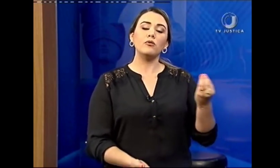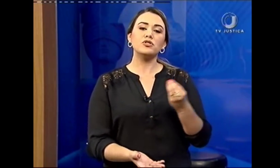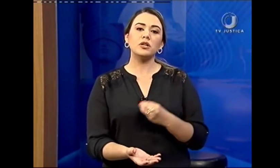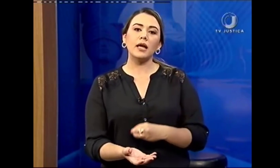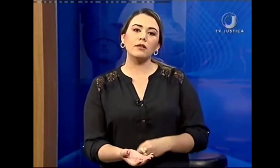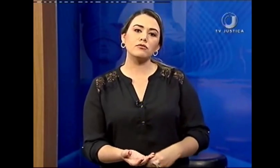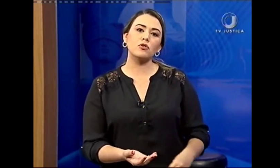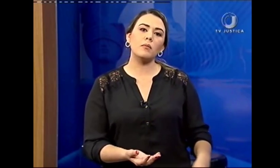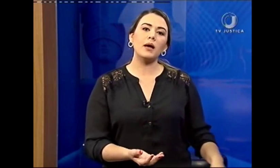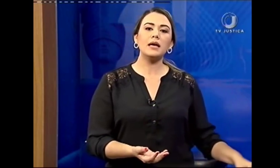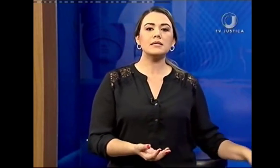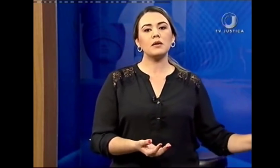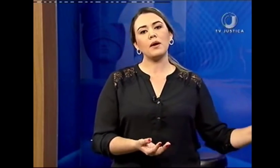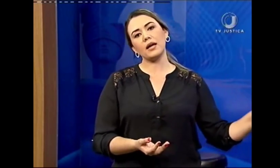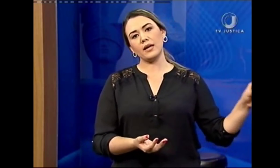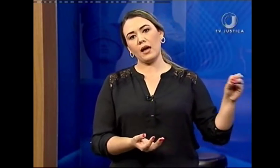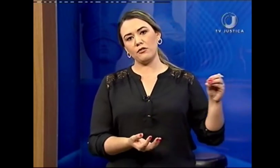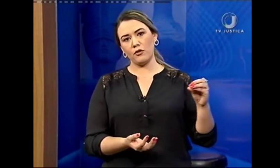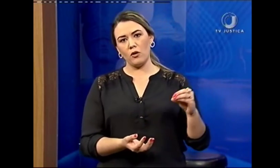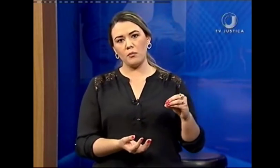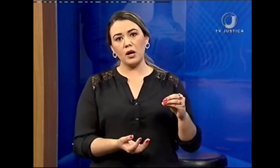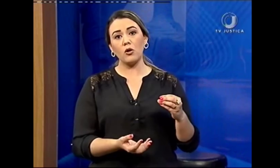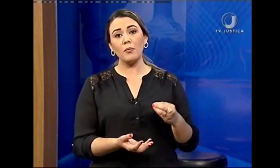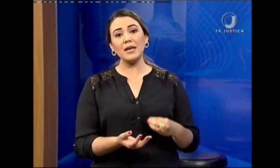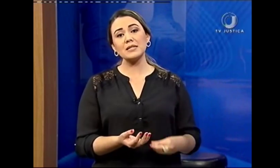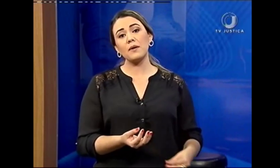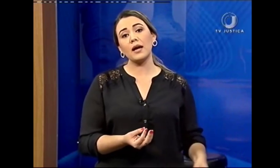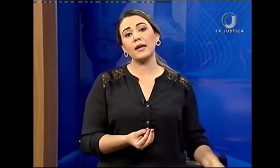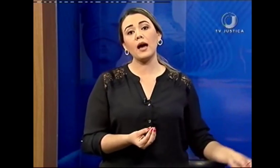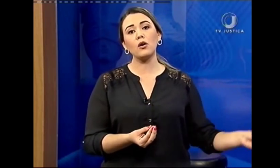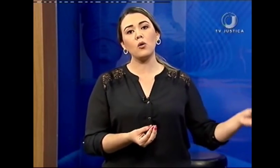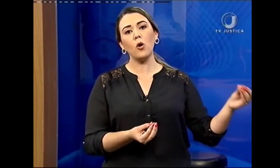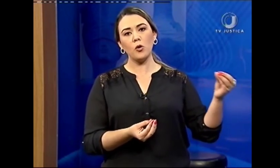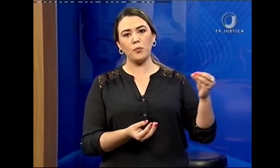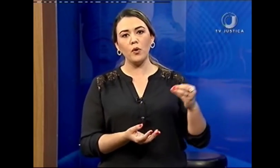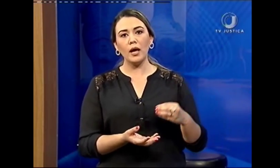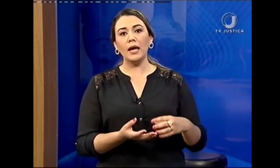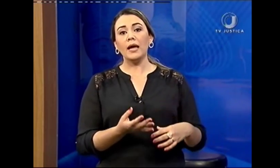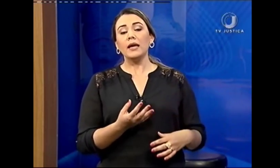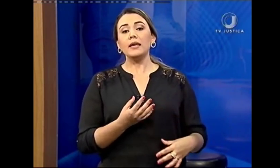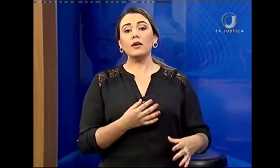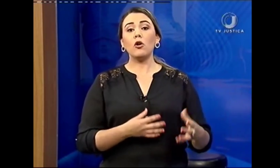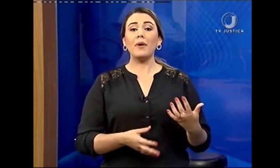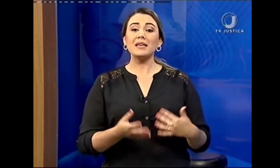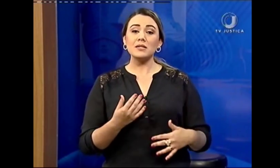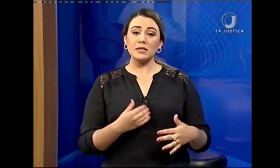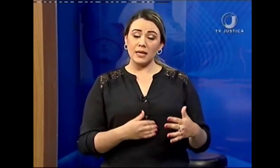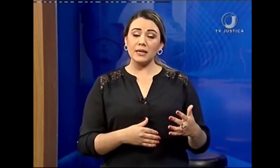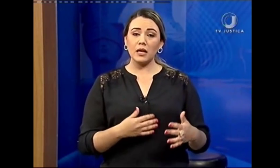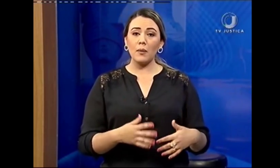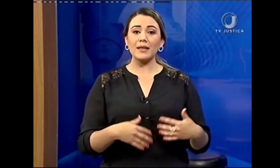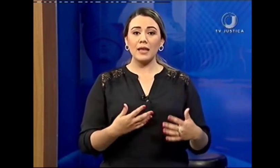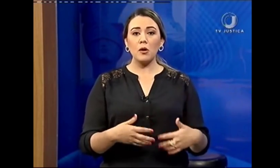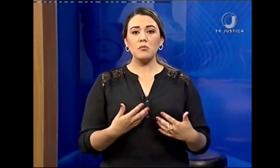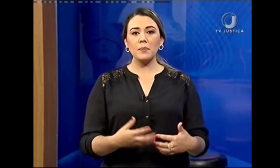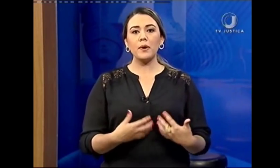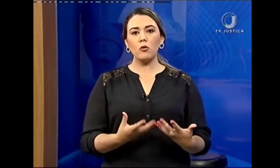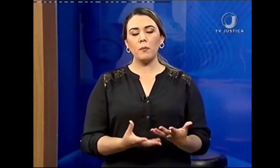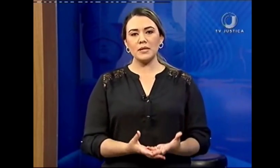os direitos começam a ganhar forma, começam a ganhar corpo e começa então a ter uma